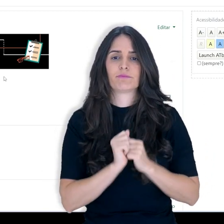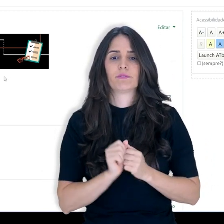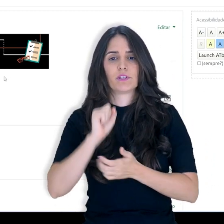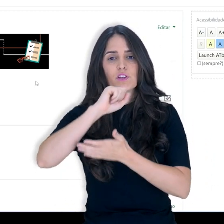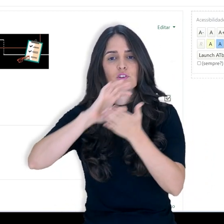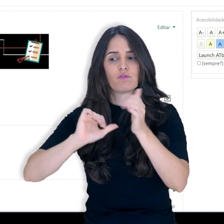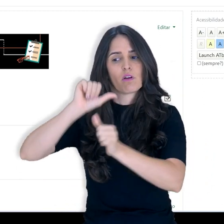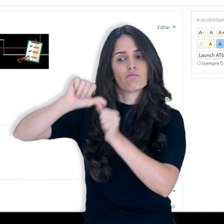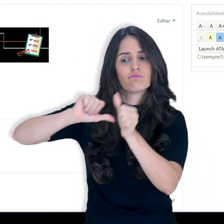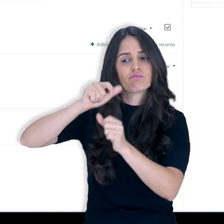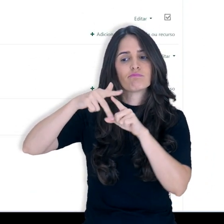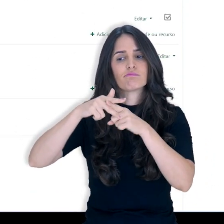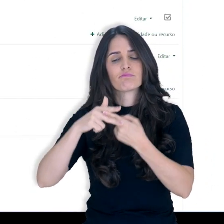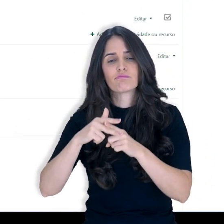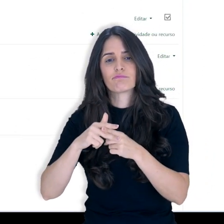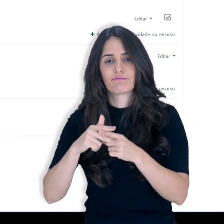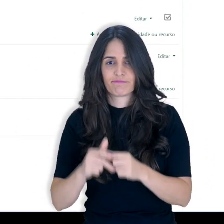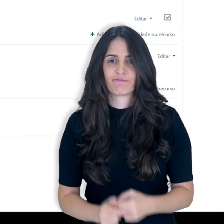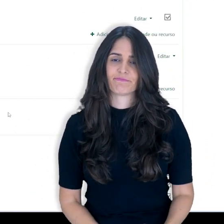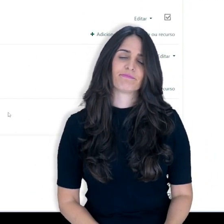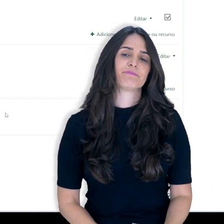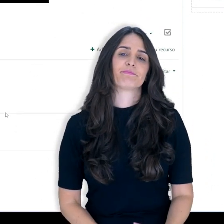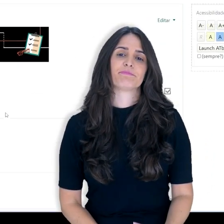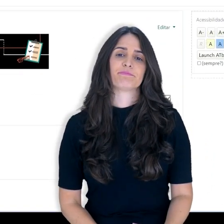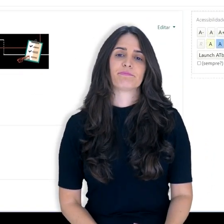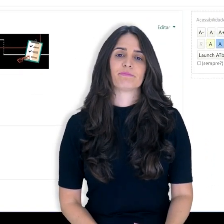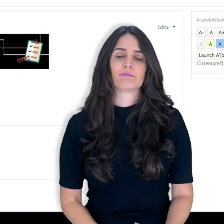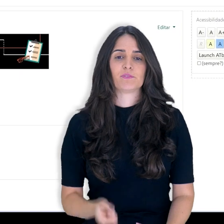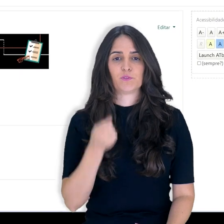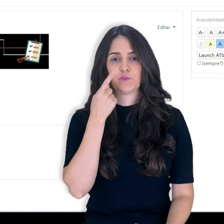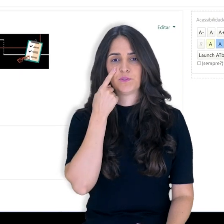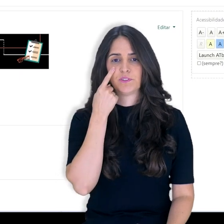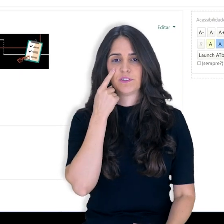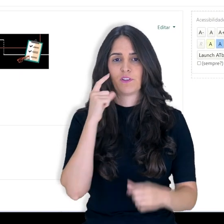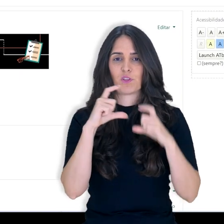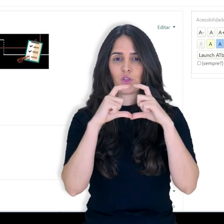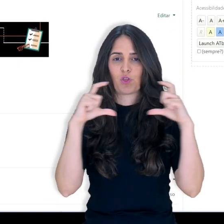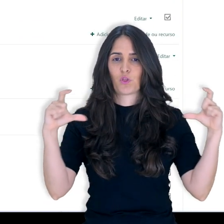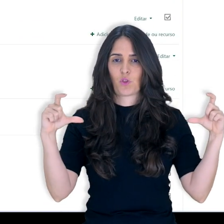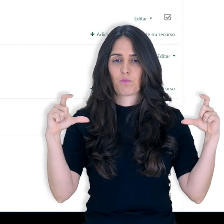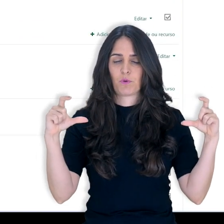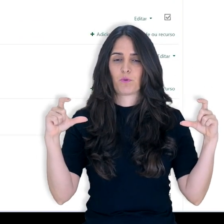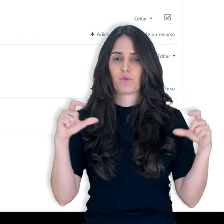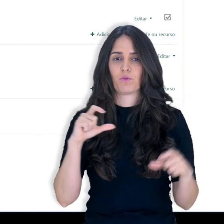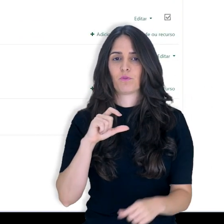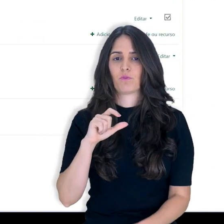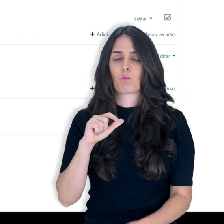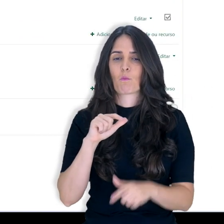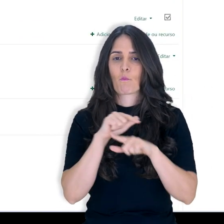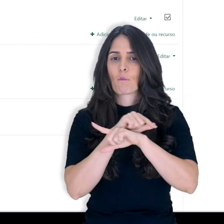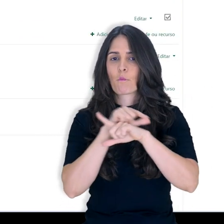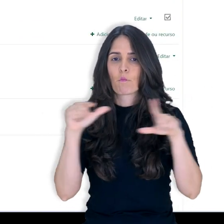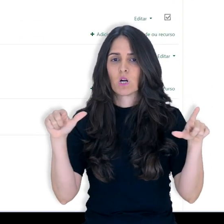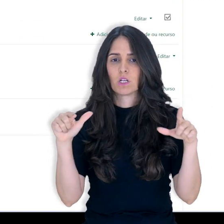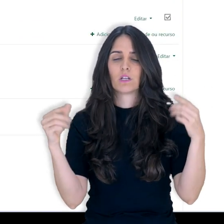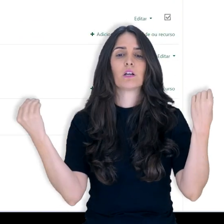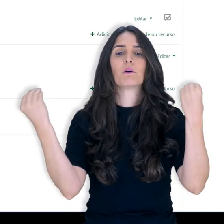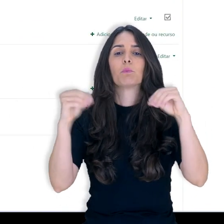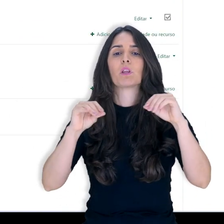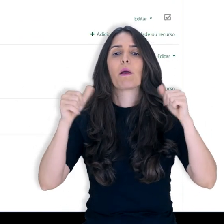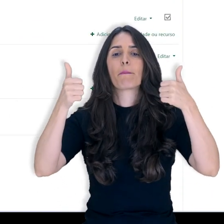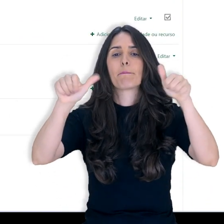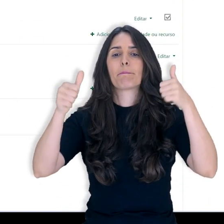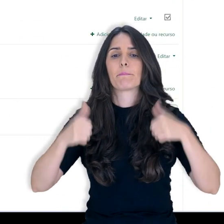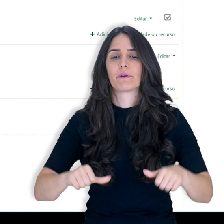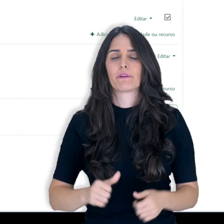e por aí vai então vou pegar aqui um tópico vazio para inserirmos um banner vamos lá vou clicar aqui